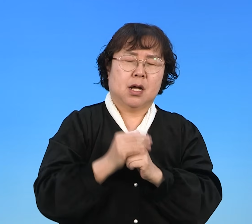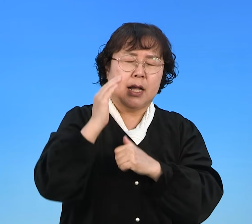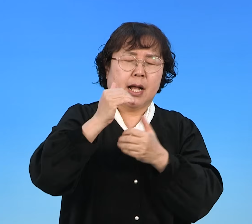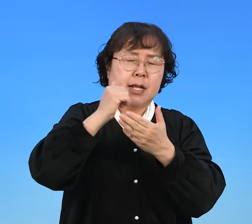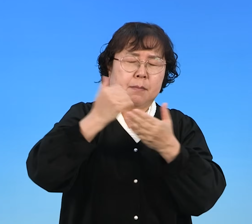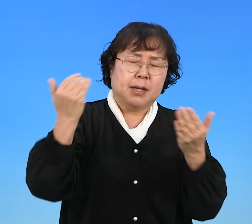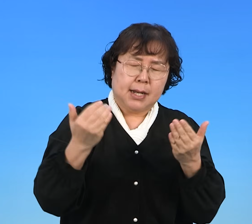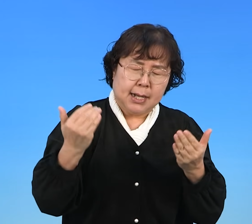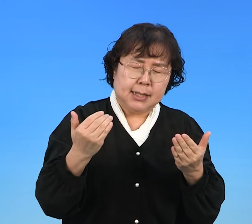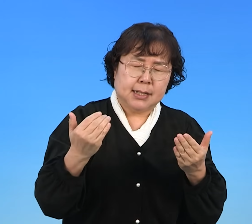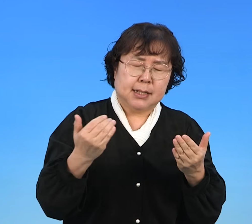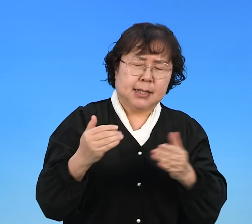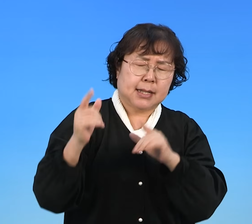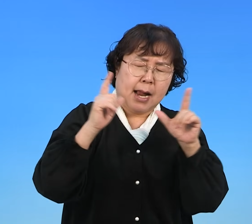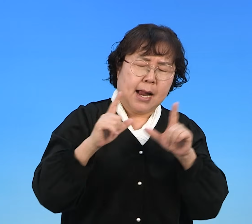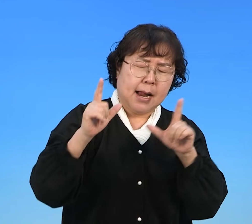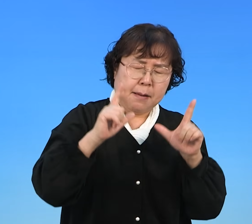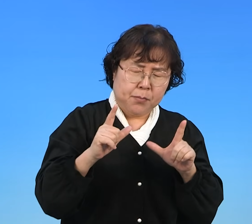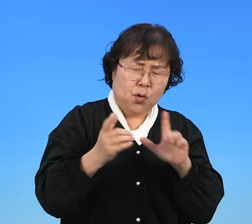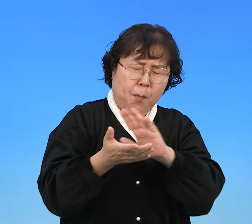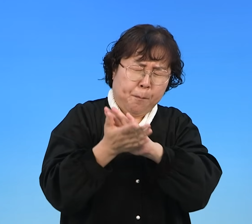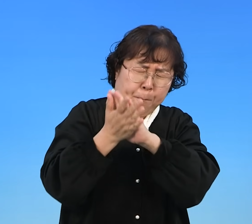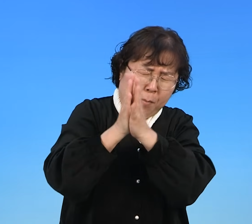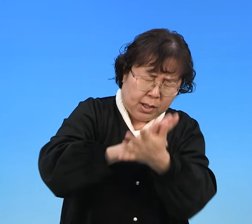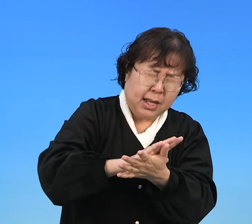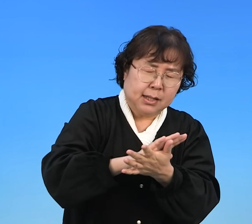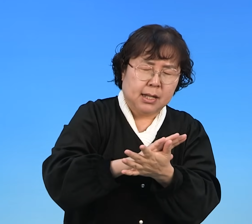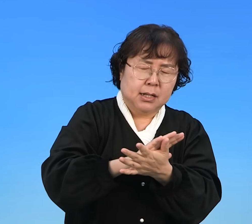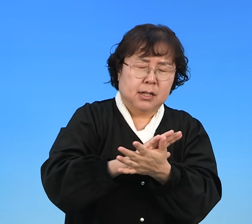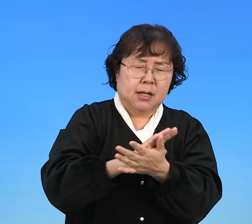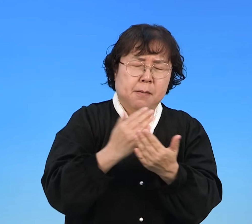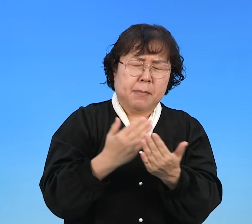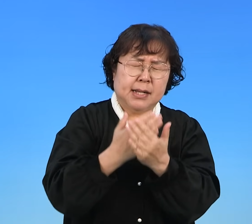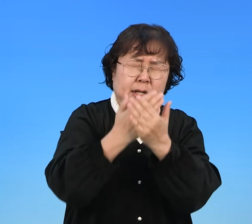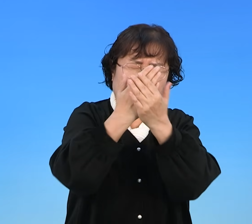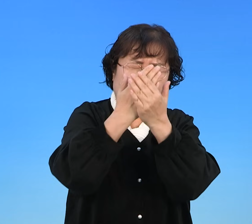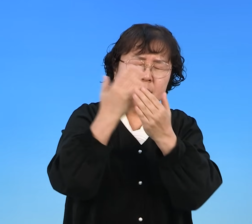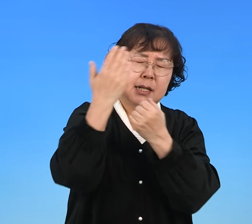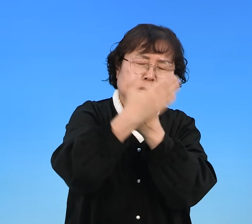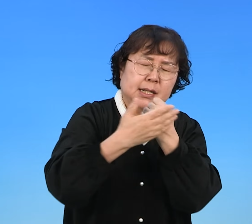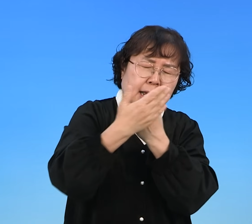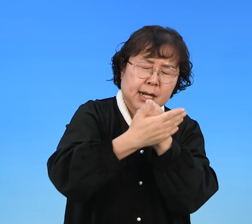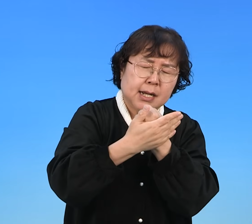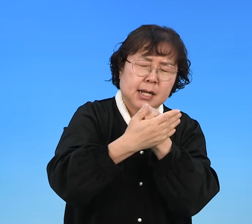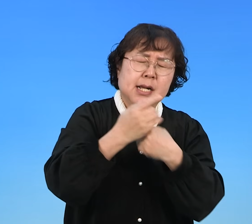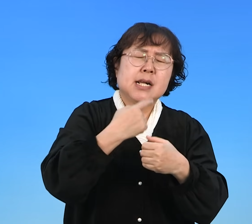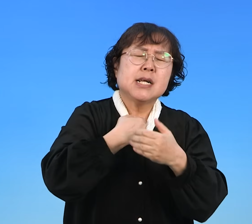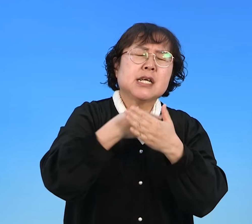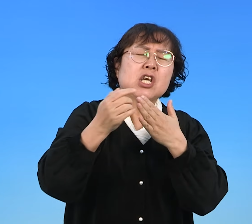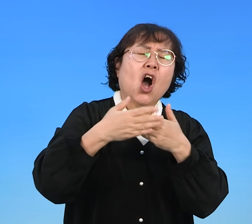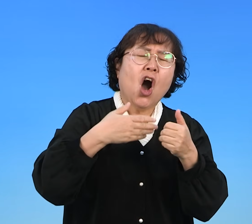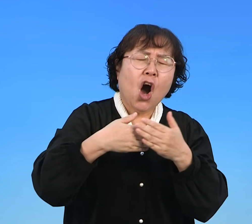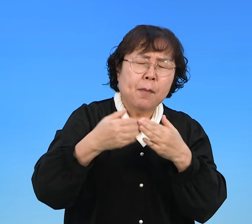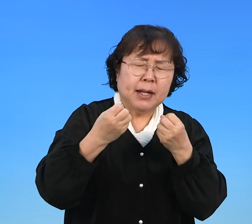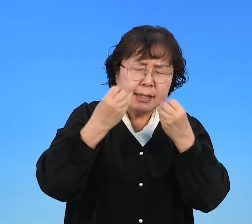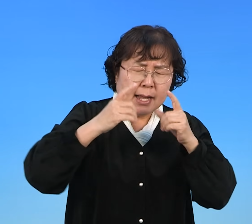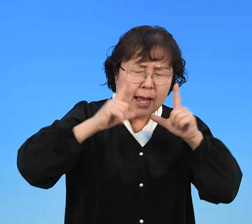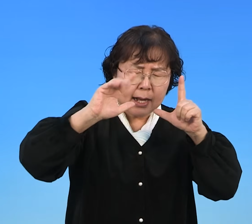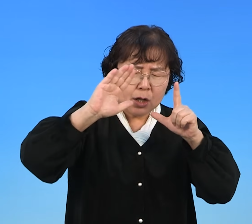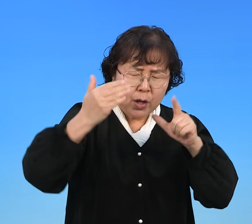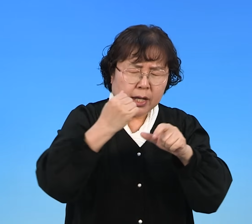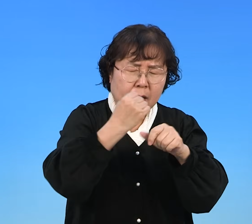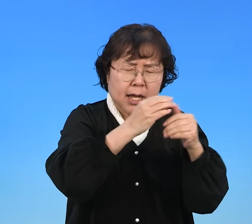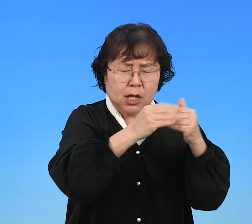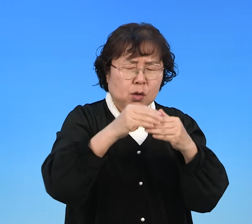그래서 하나님이 일하시는 인생으로 성화되는 이 은혜가 무엇인지를 맛보고 경험하는 그런